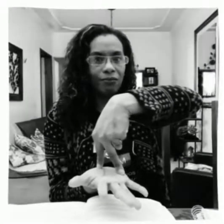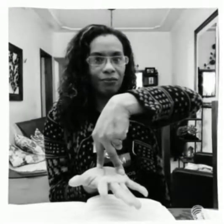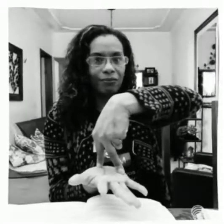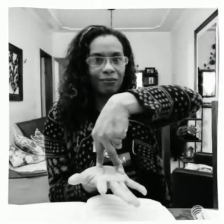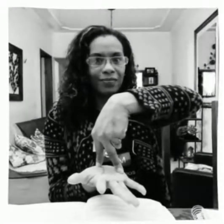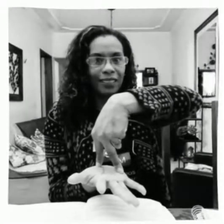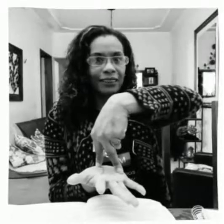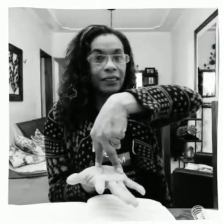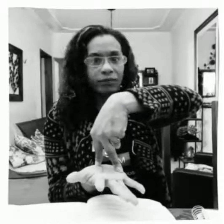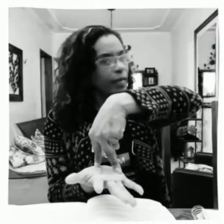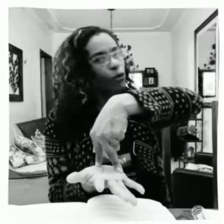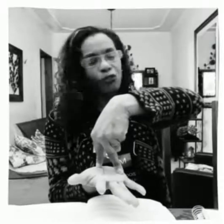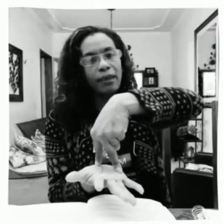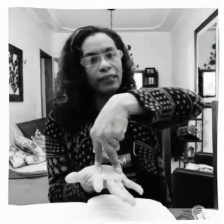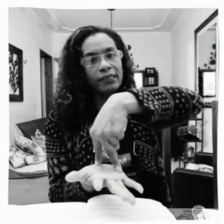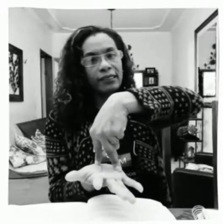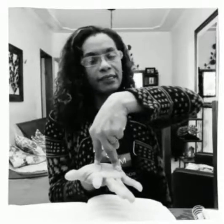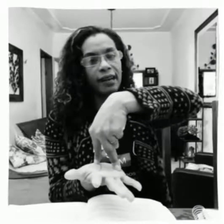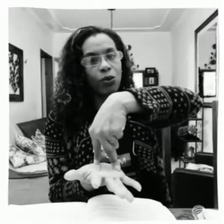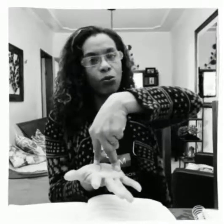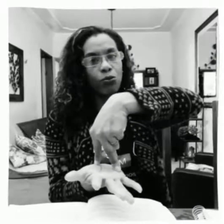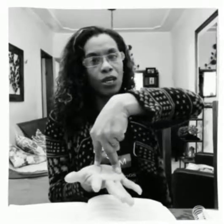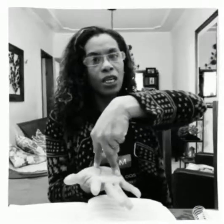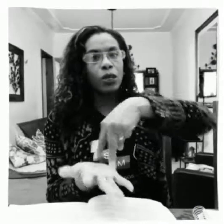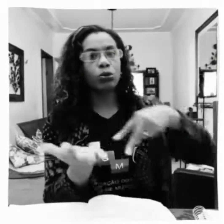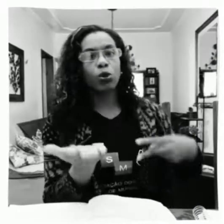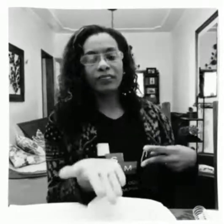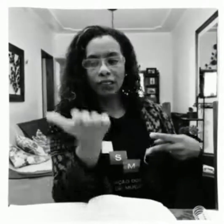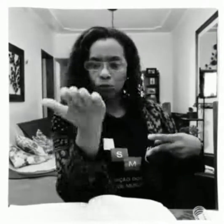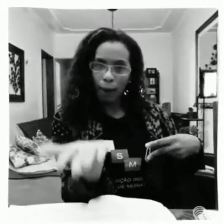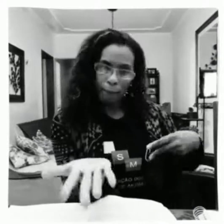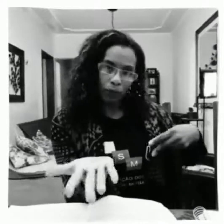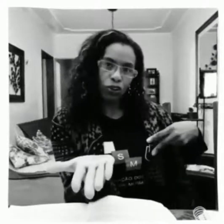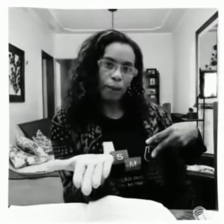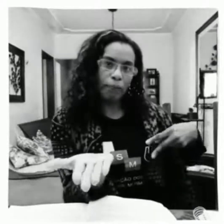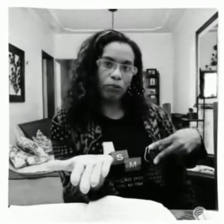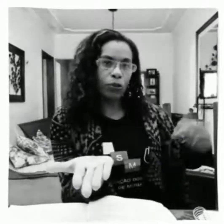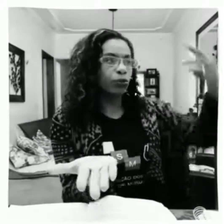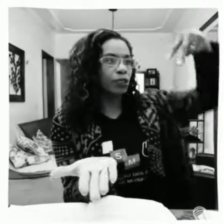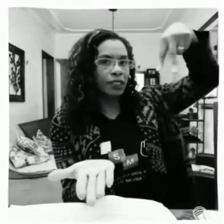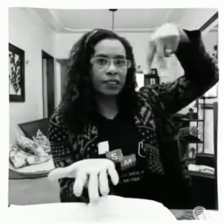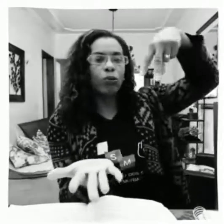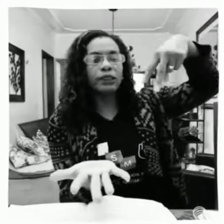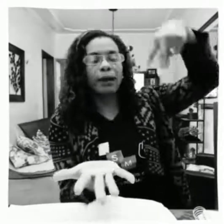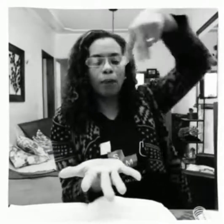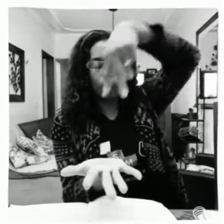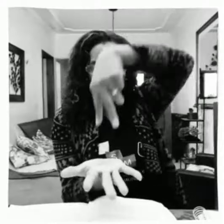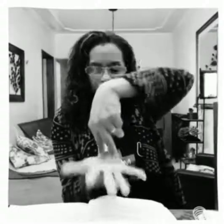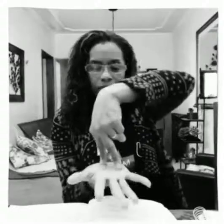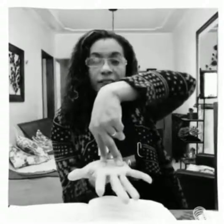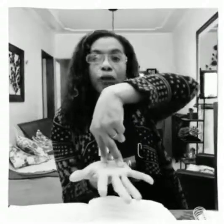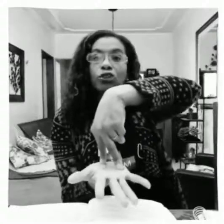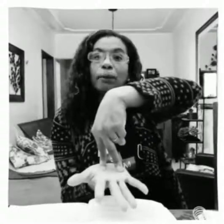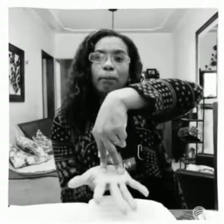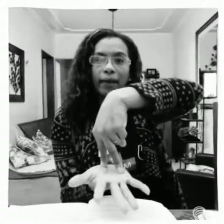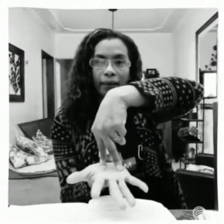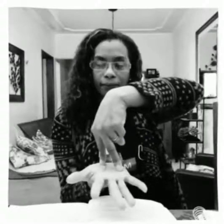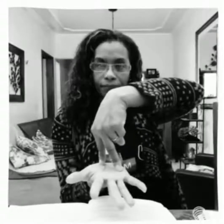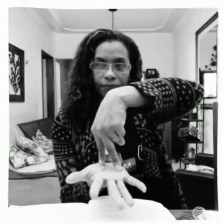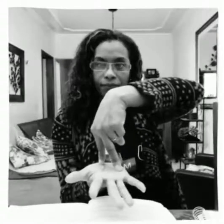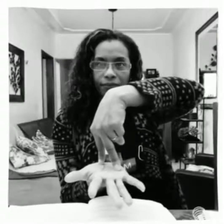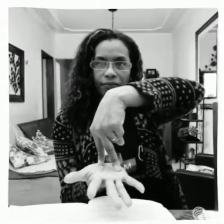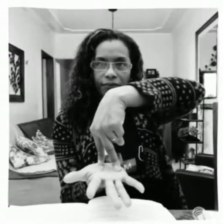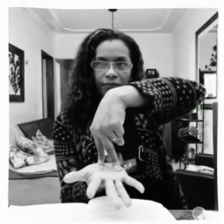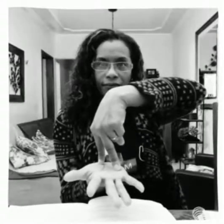mão. Não tem movimento esse sinal. Eu estou usando uma mão de apoio e a outra mão para fazer o sinal de em pé.